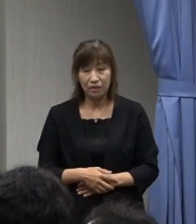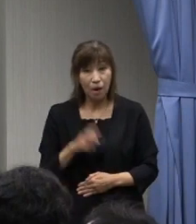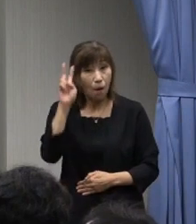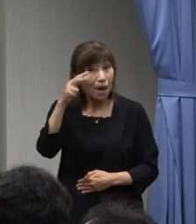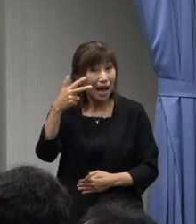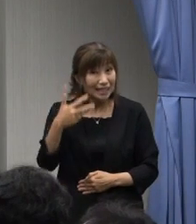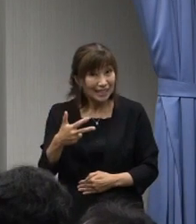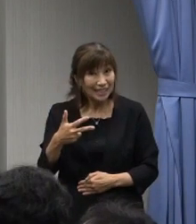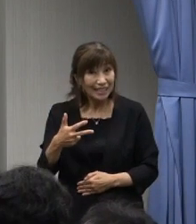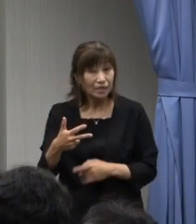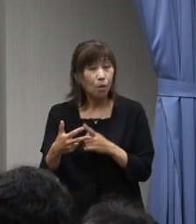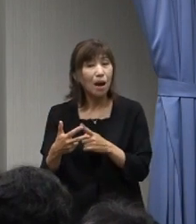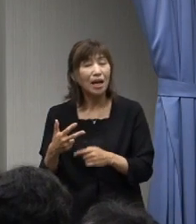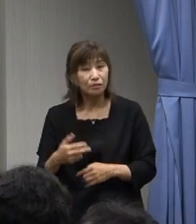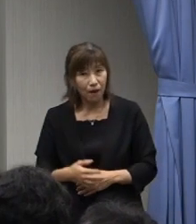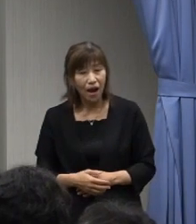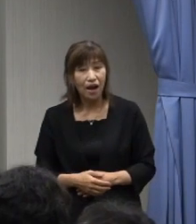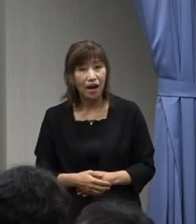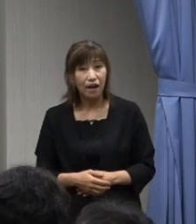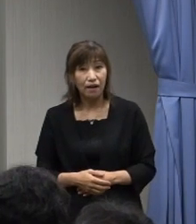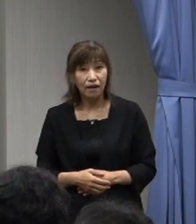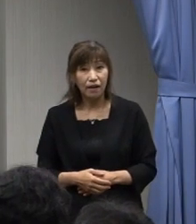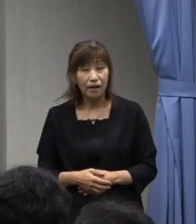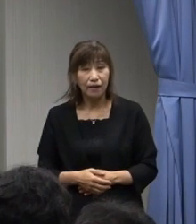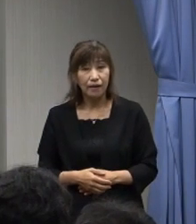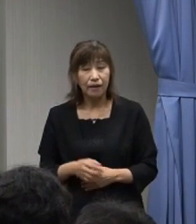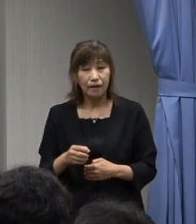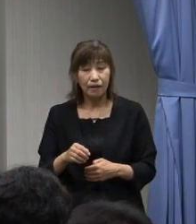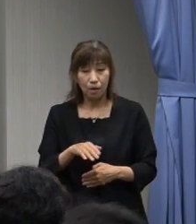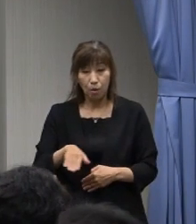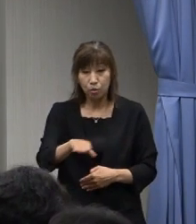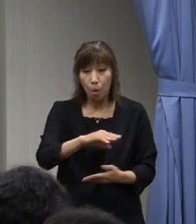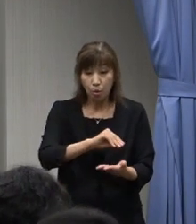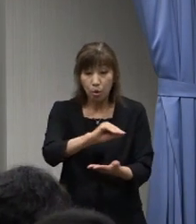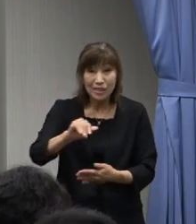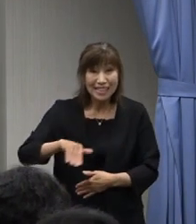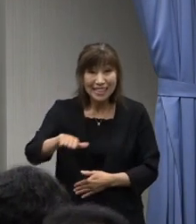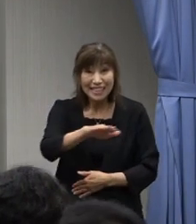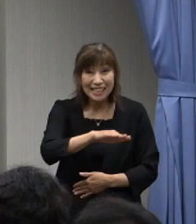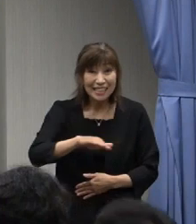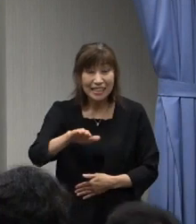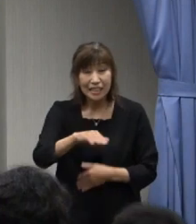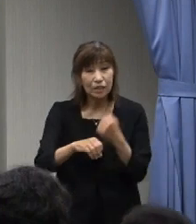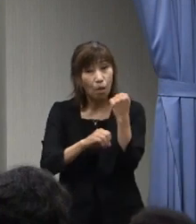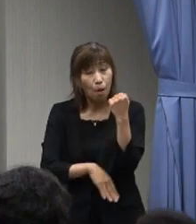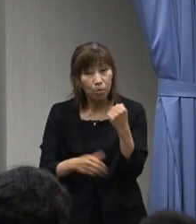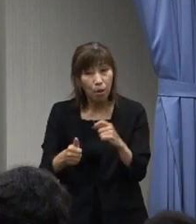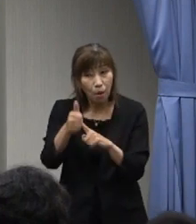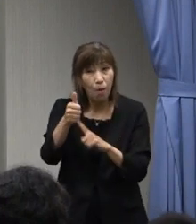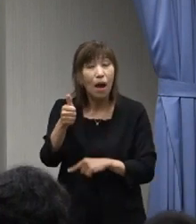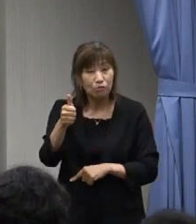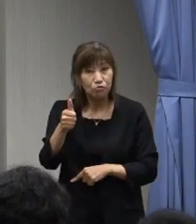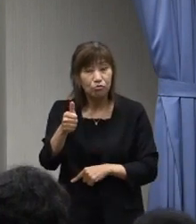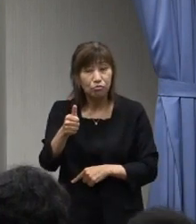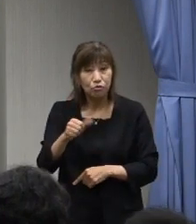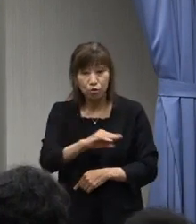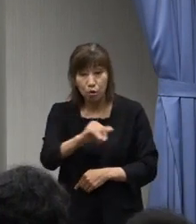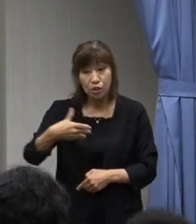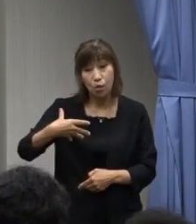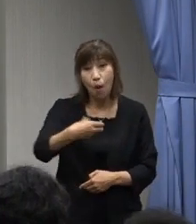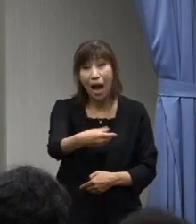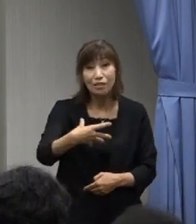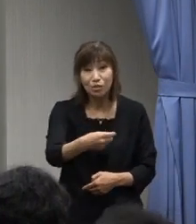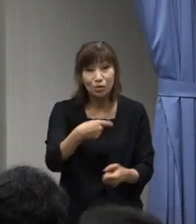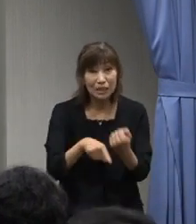市はとりわけ土地地主になりますから、土地を賃貸するという事業になります。大阪市や大阪府が直